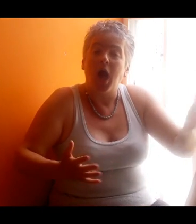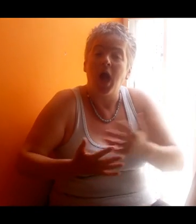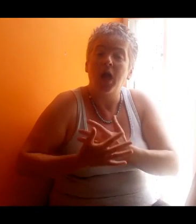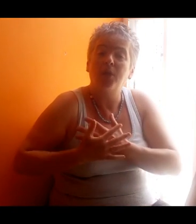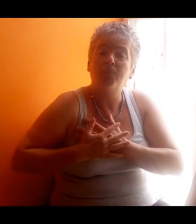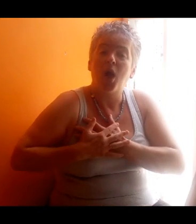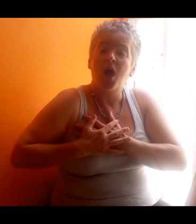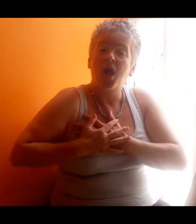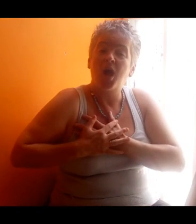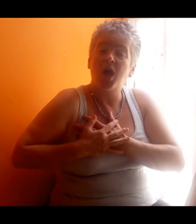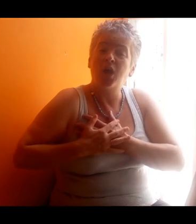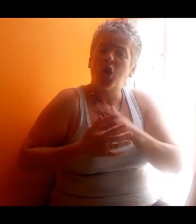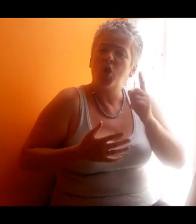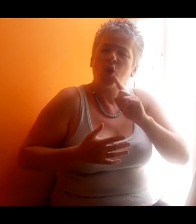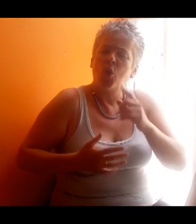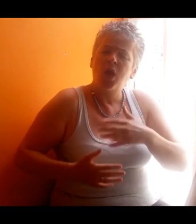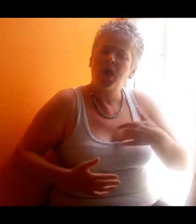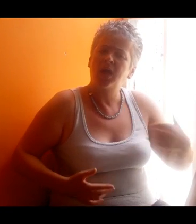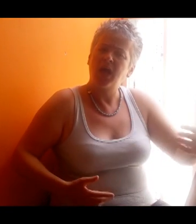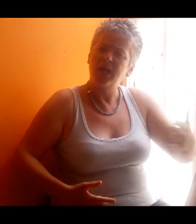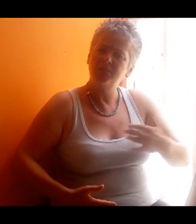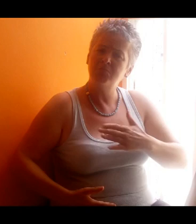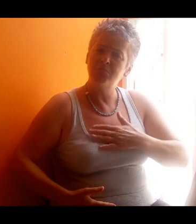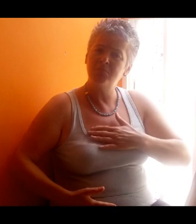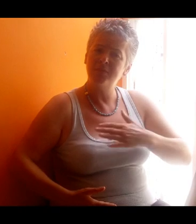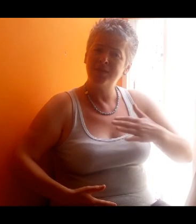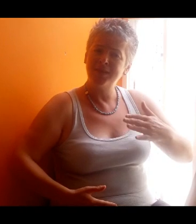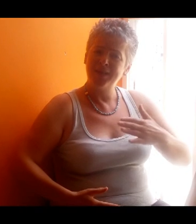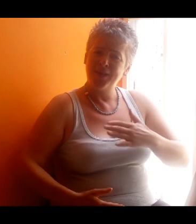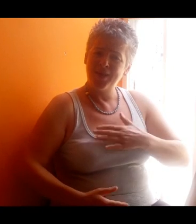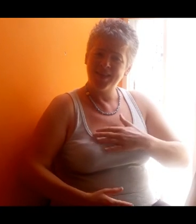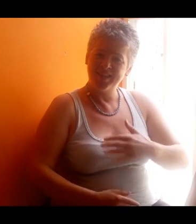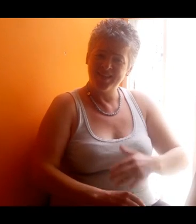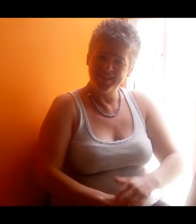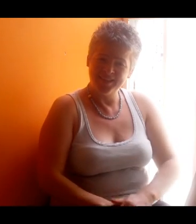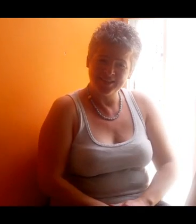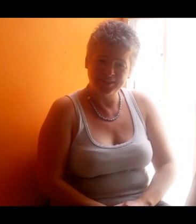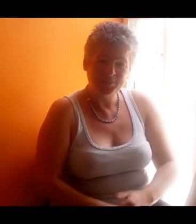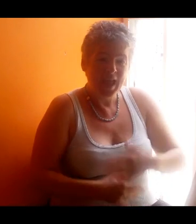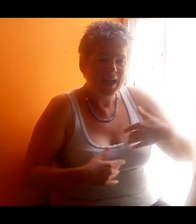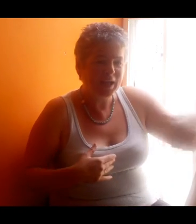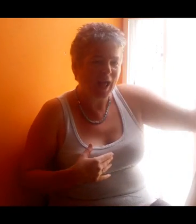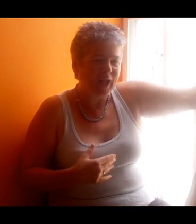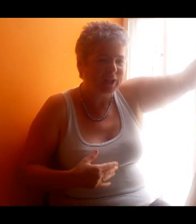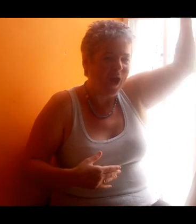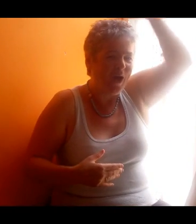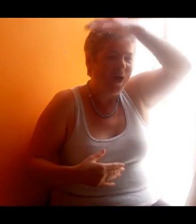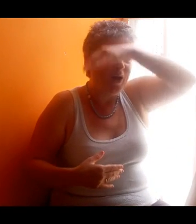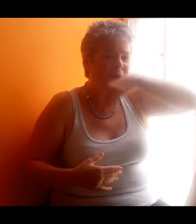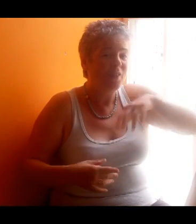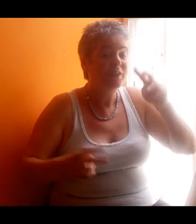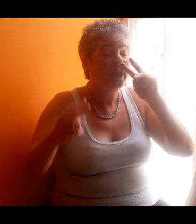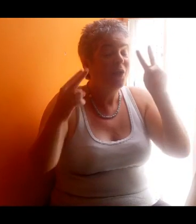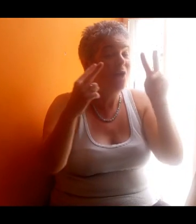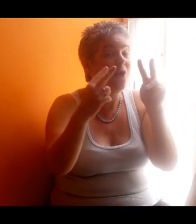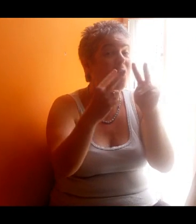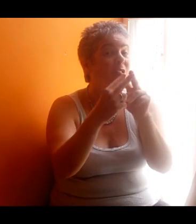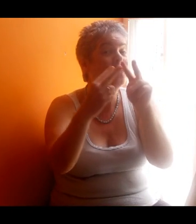El Mundial de Motociclismo vuelve al viejo continente. Mañana domingo, Gran Premio de San Marino en Televisión Española. Desde las 10:20 con